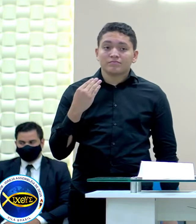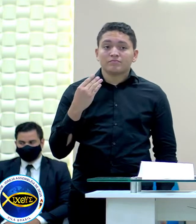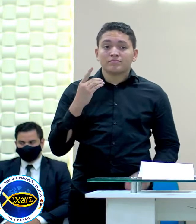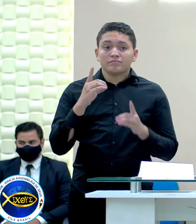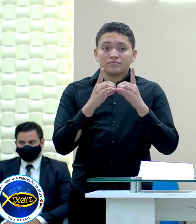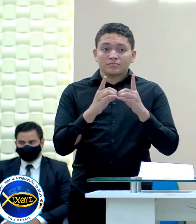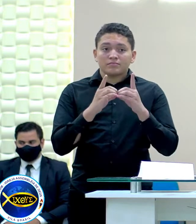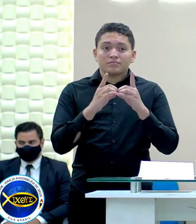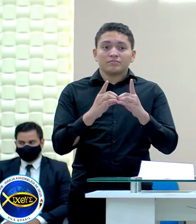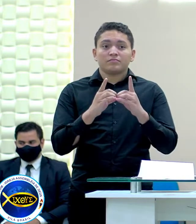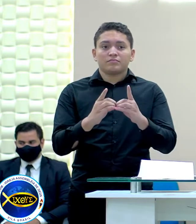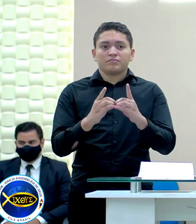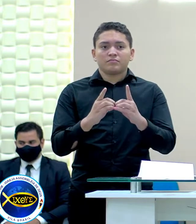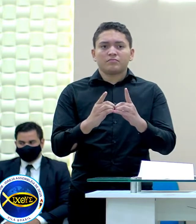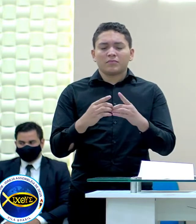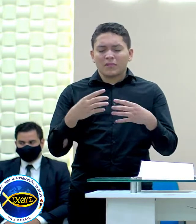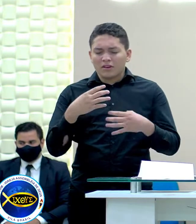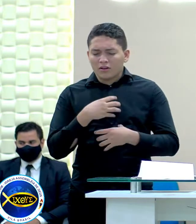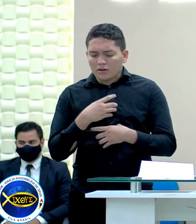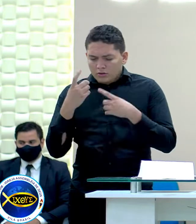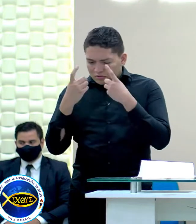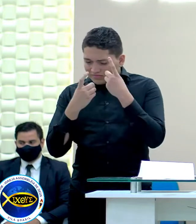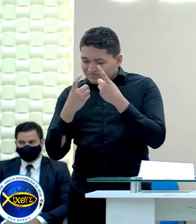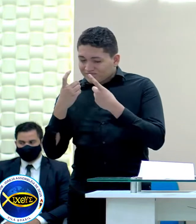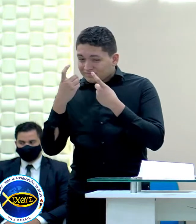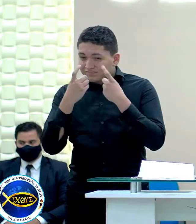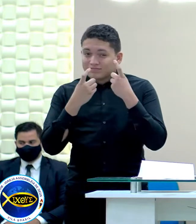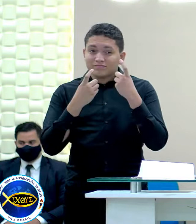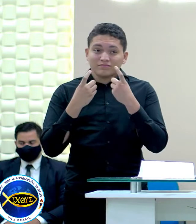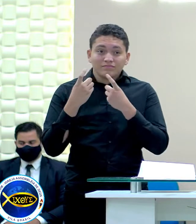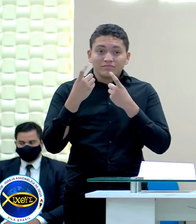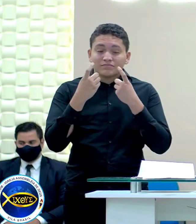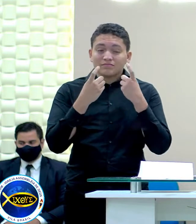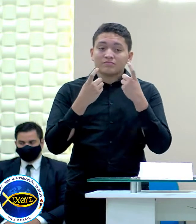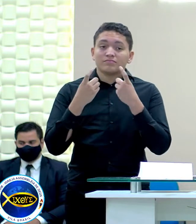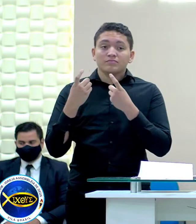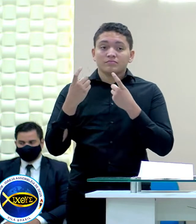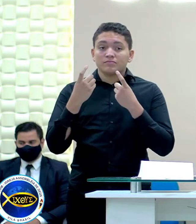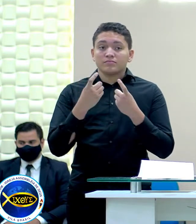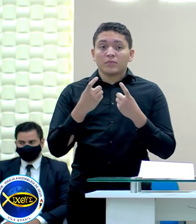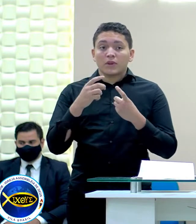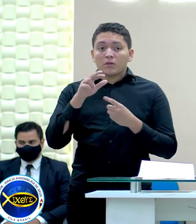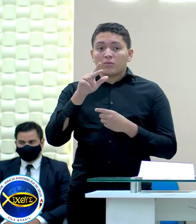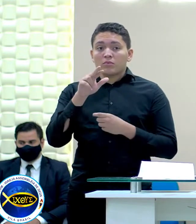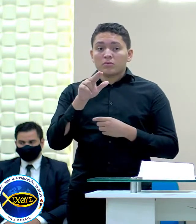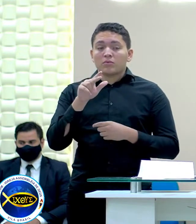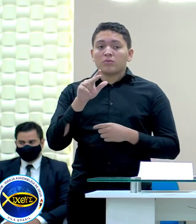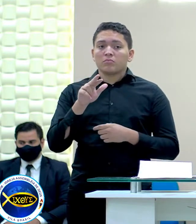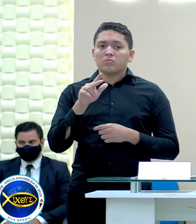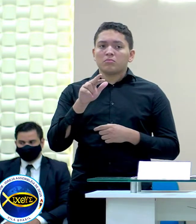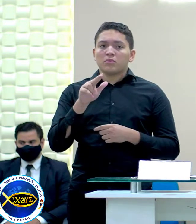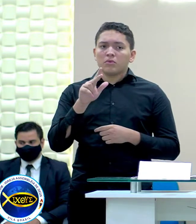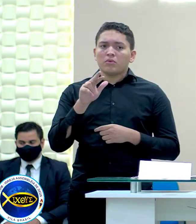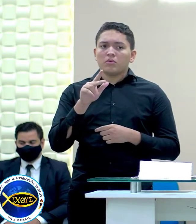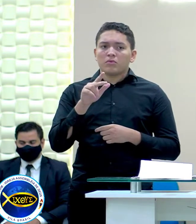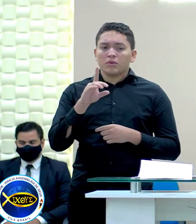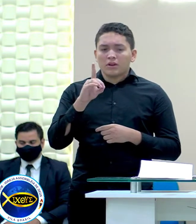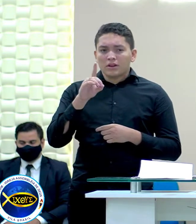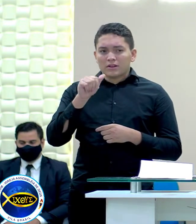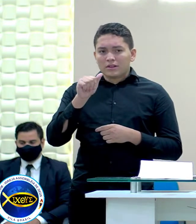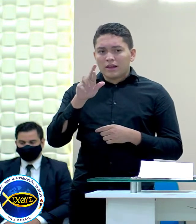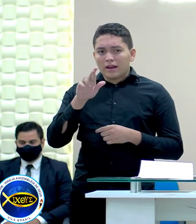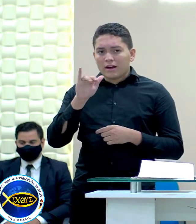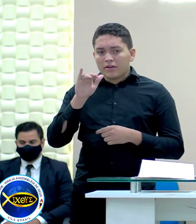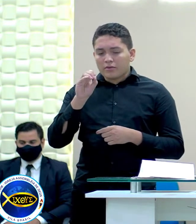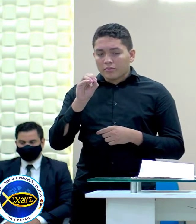discípulos ficaram preocupados. E enquanto o irmão Dalion estava ministrando a palavra